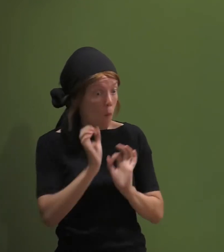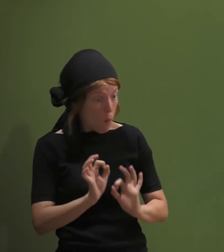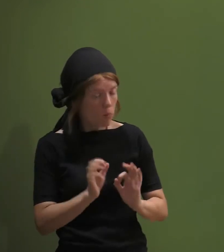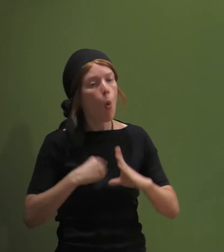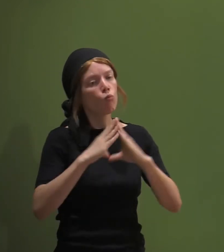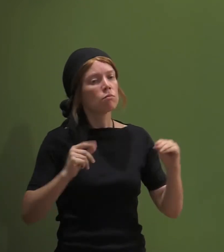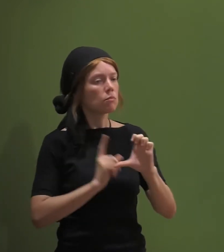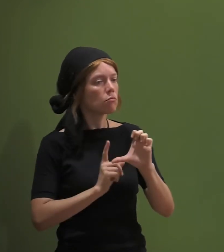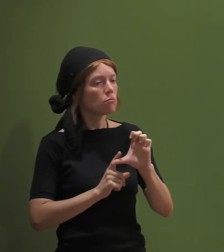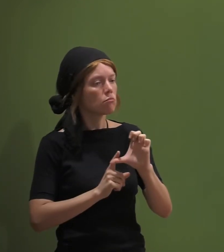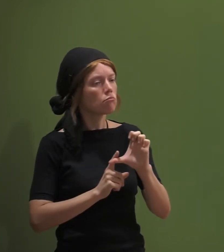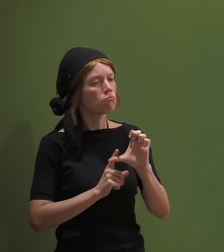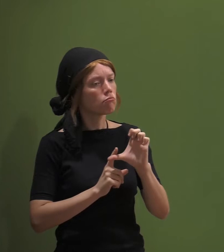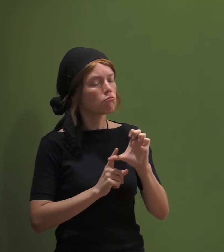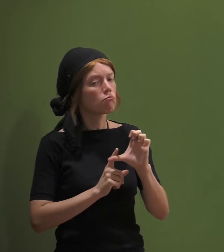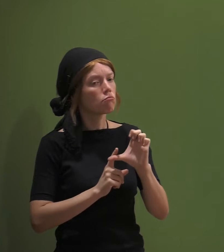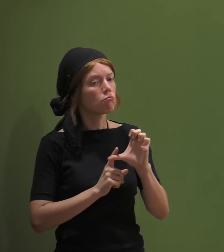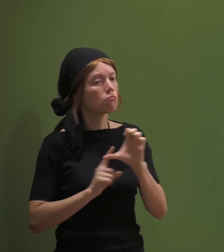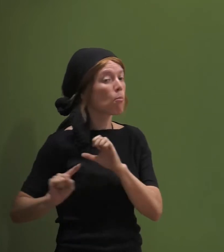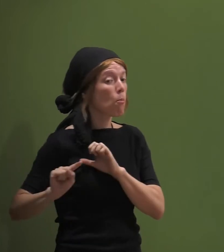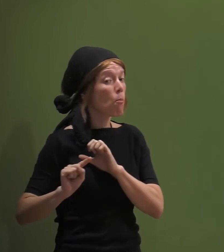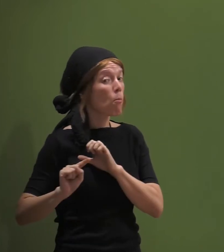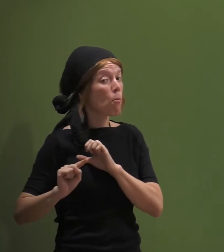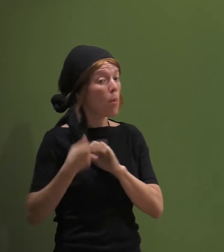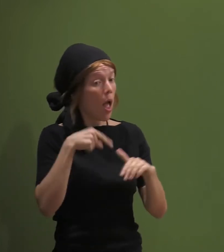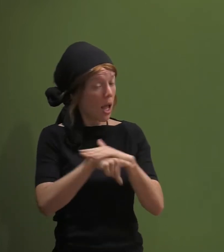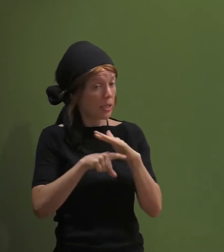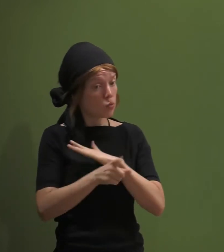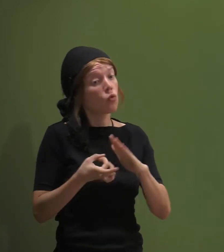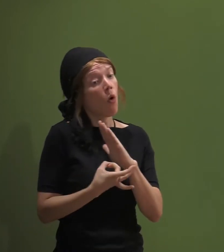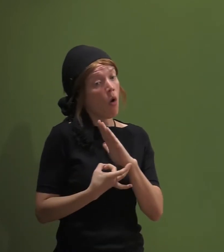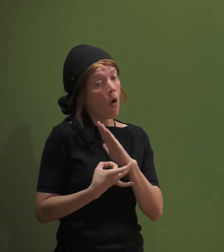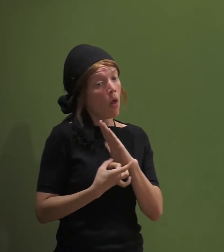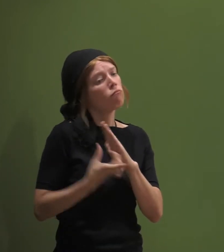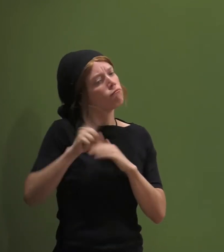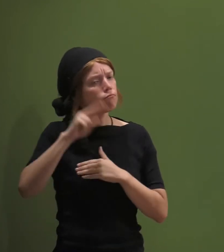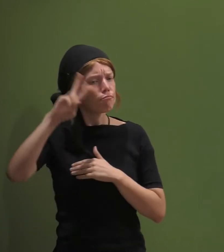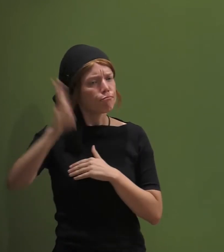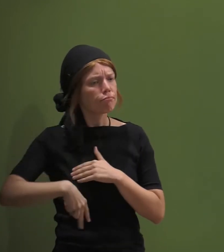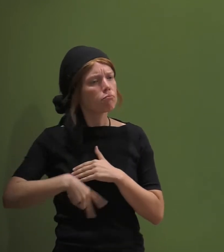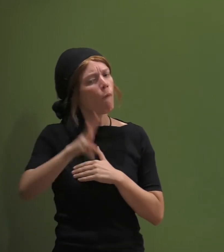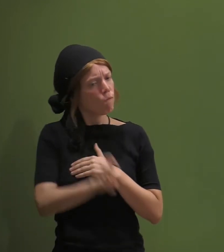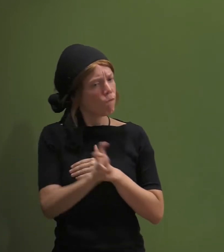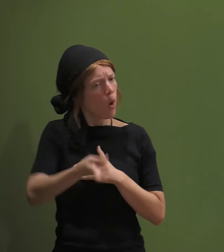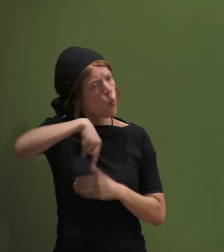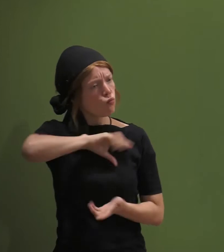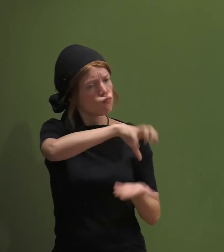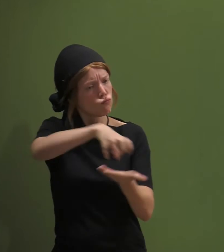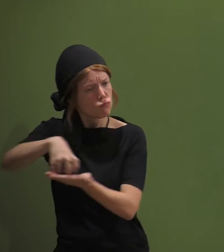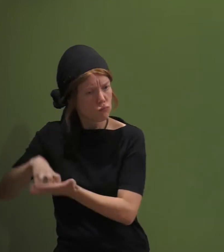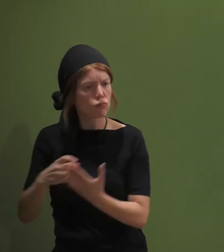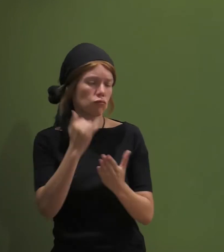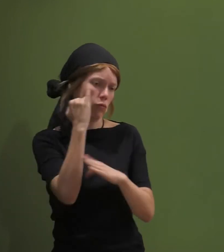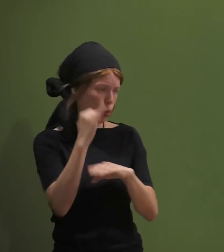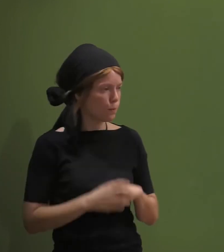la Universidad de Extremadura sigue posicionada en la primera línea de la gestión de la calidad y en el reconocimiento y validación de nuestros centros y